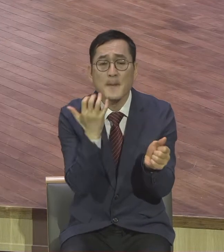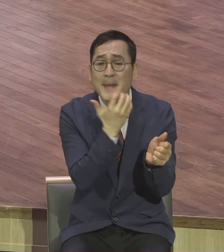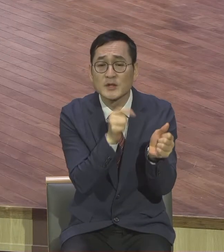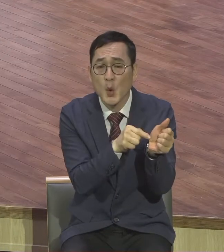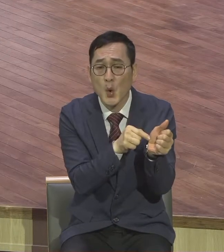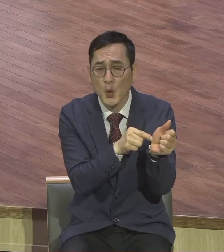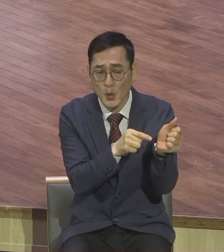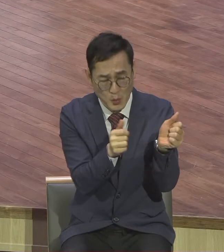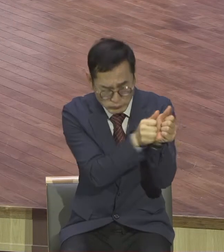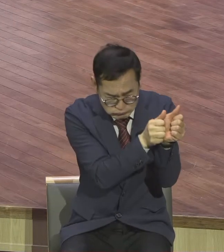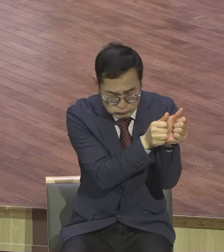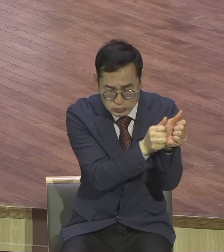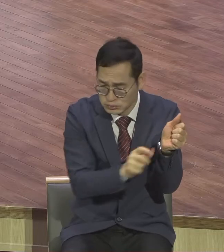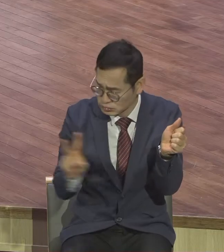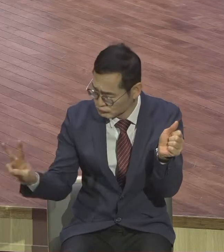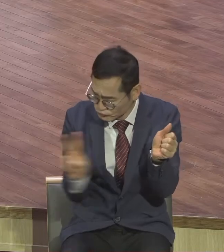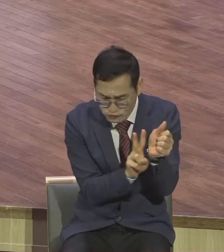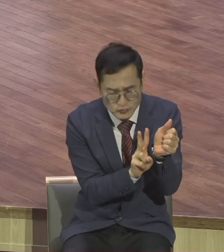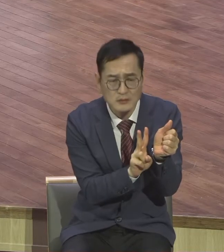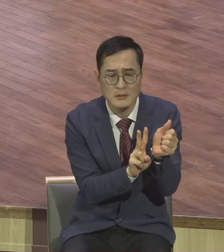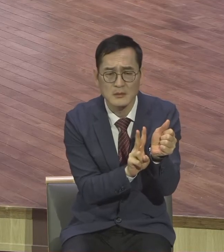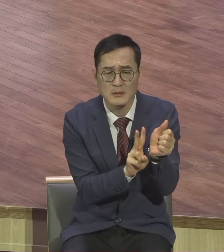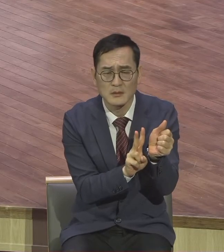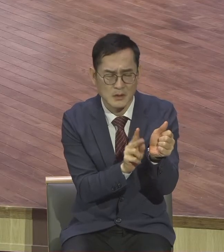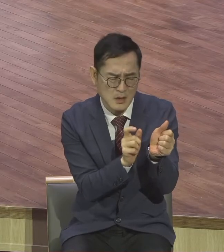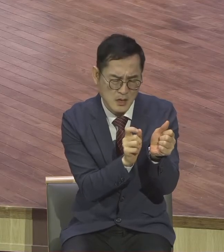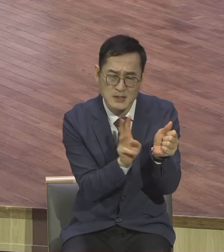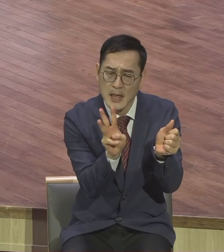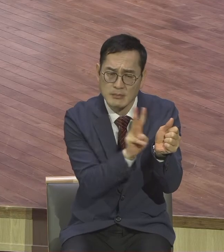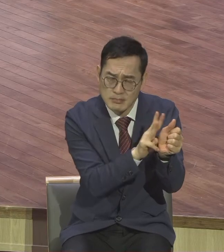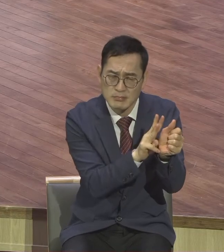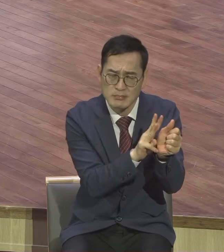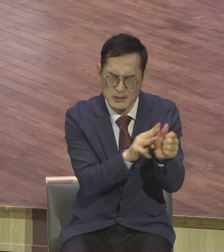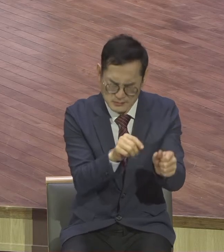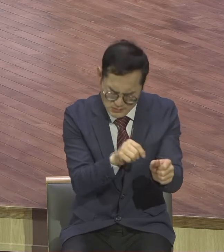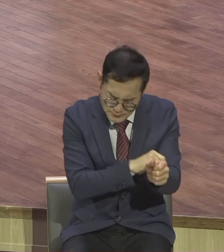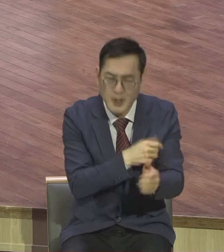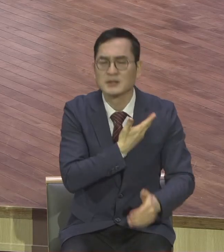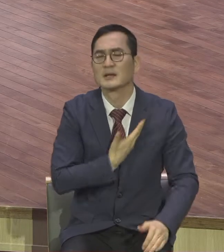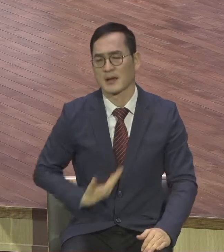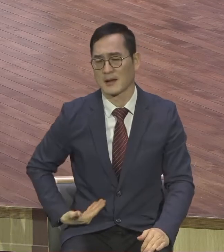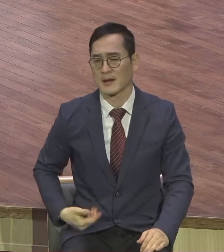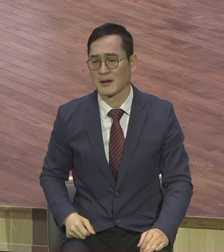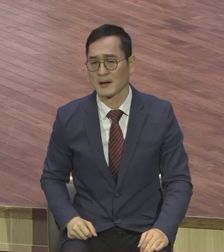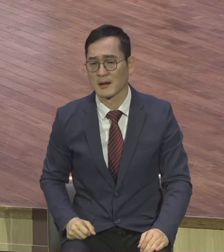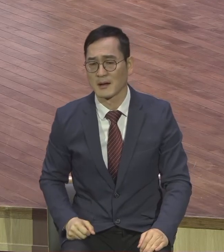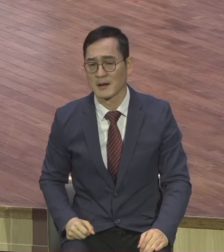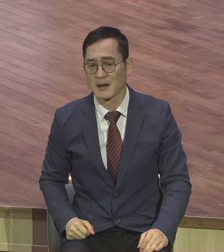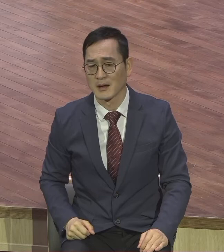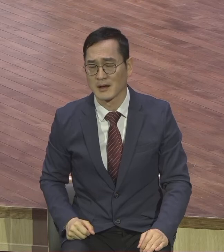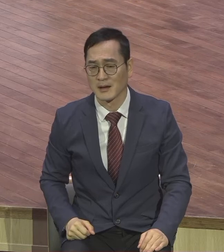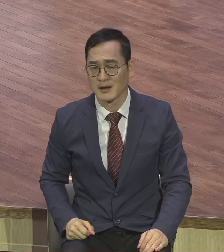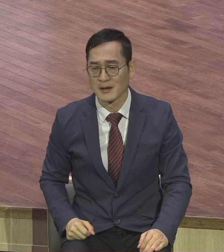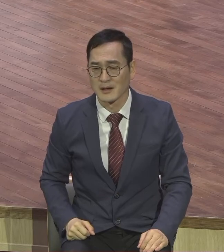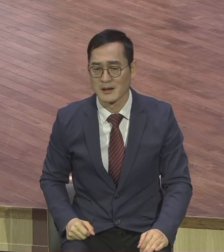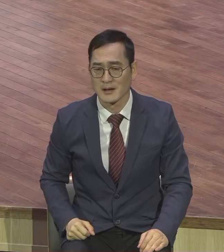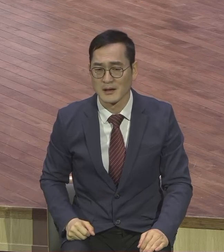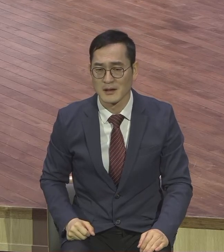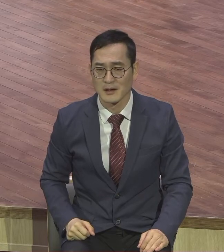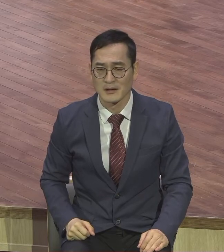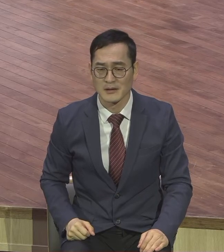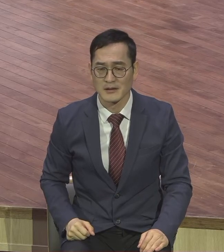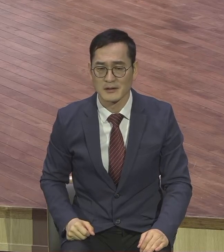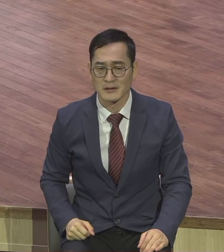중에서도 가장 예수님 가까이 있었던 그러한 제자들입니다 그럼에도 불구하고 예수님께서 왜